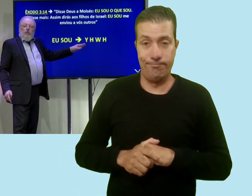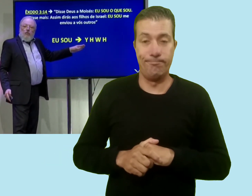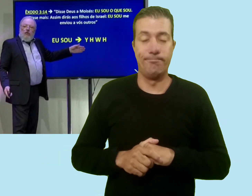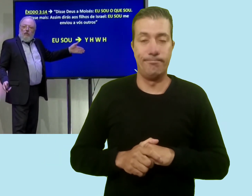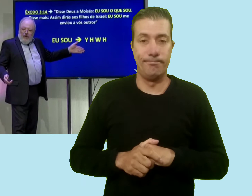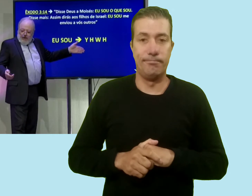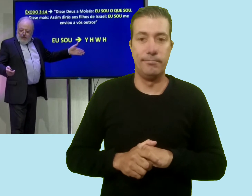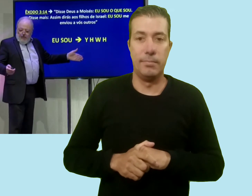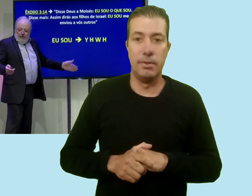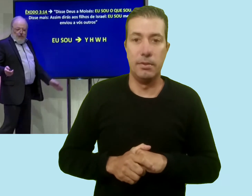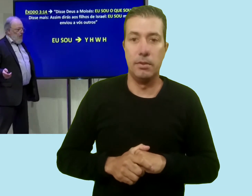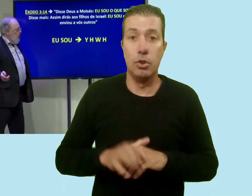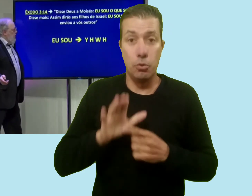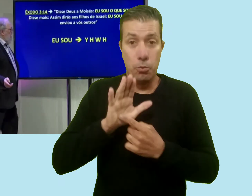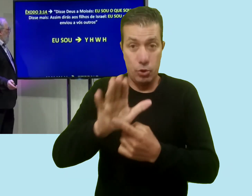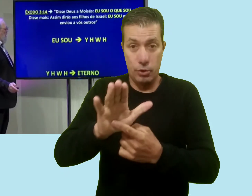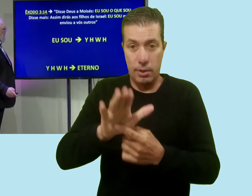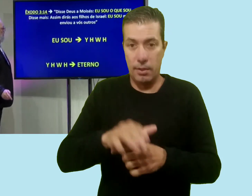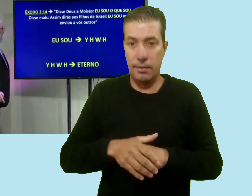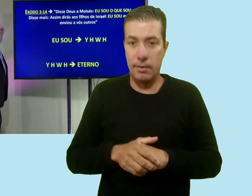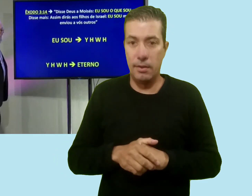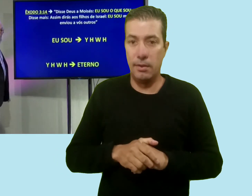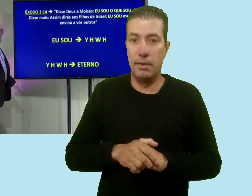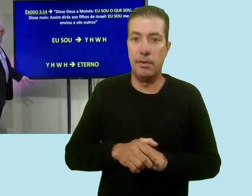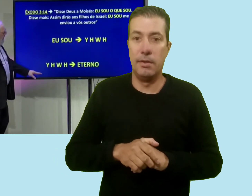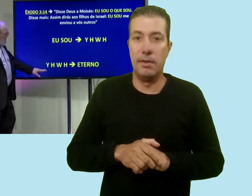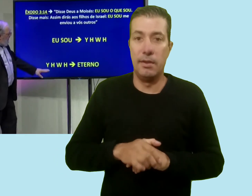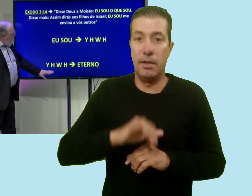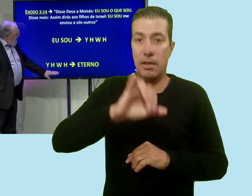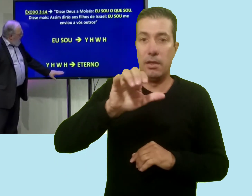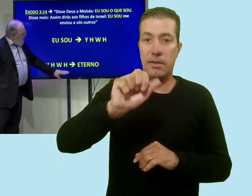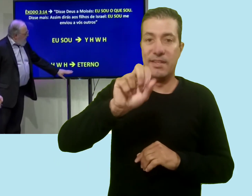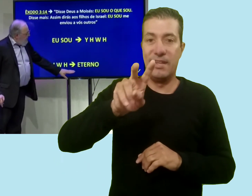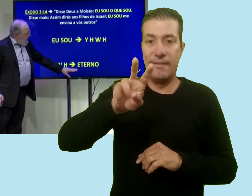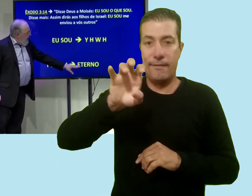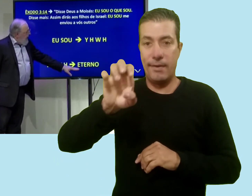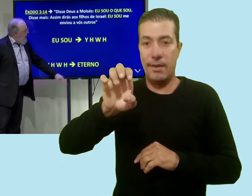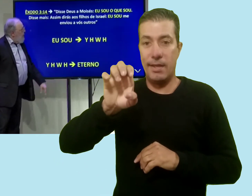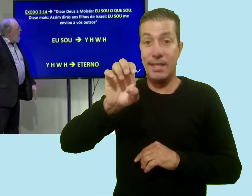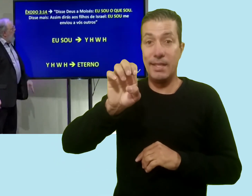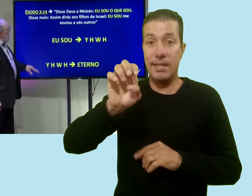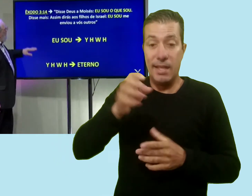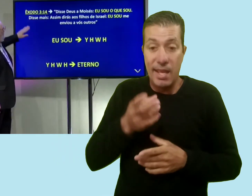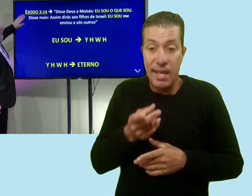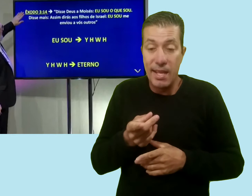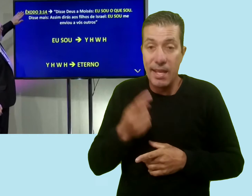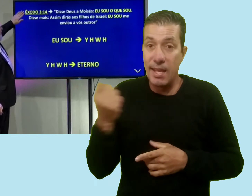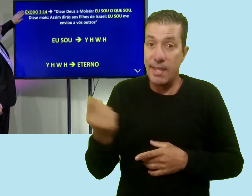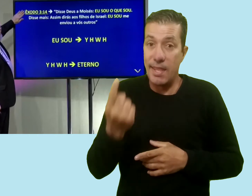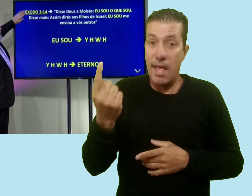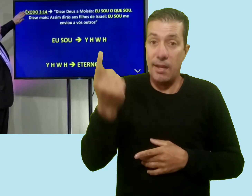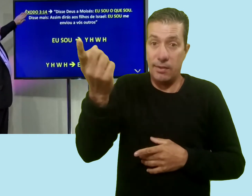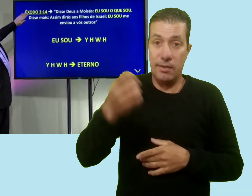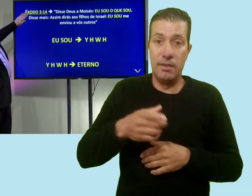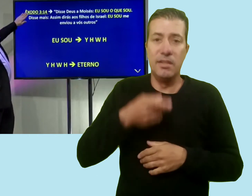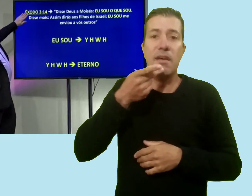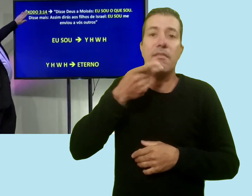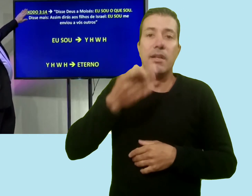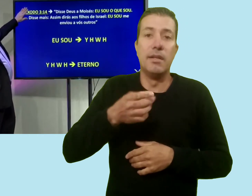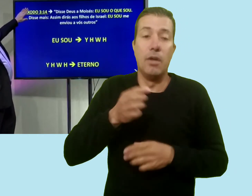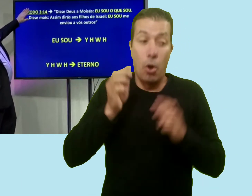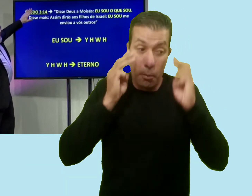Parece que essa pronúncia se perdeu hoje. Mas eu quero mostrar isso aqui. O Javé é o eterno. O que está falando